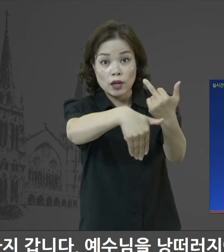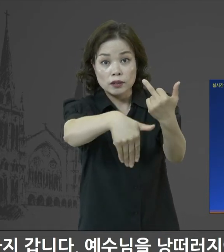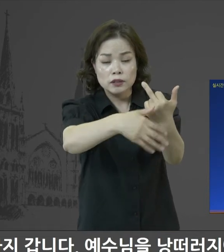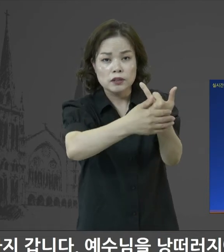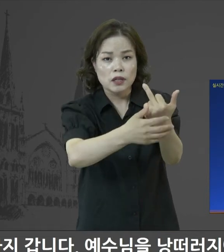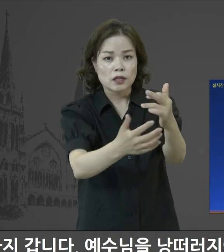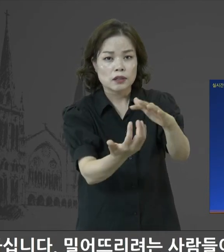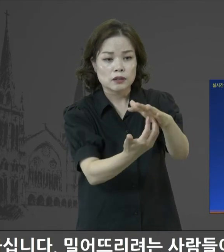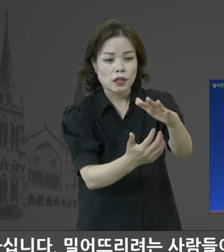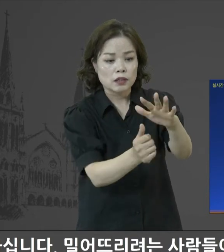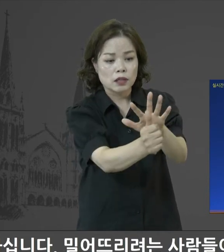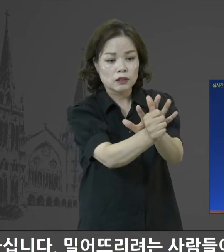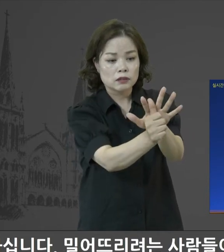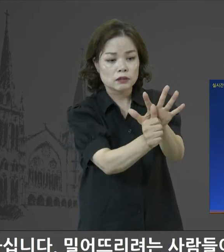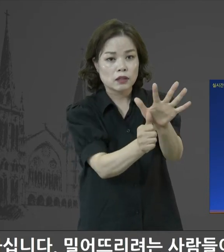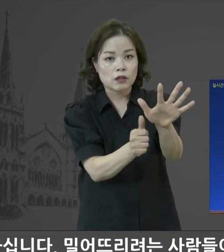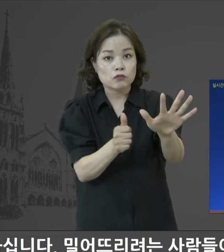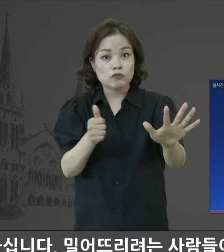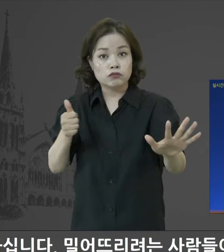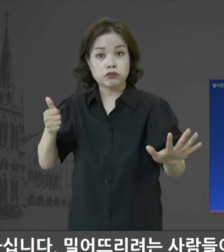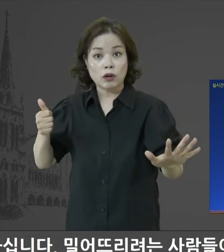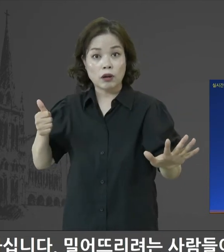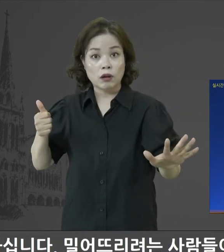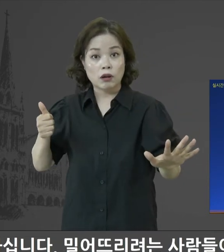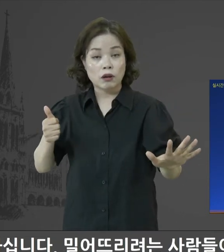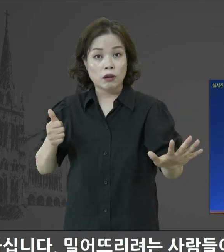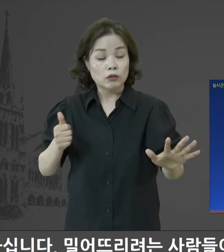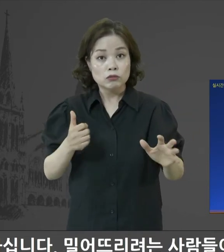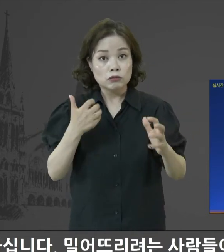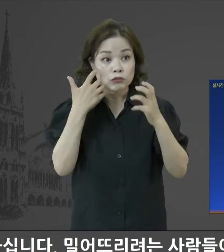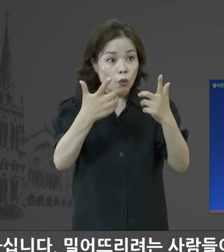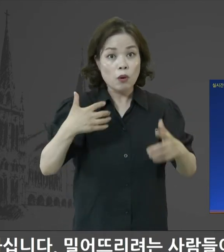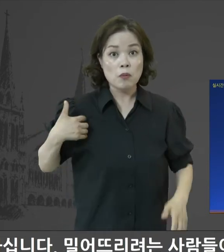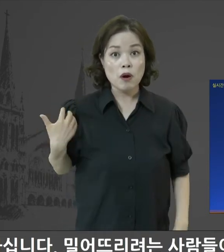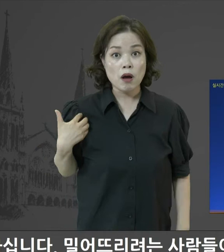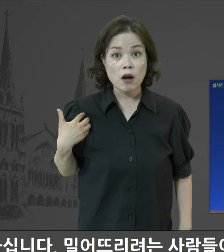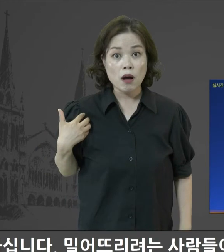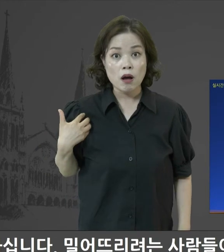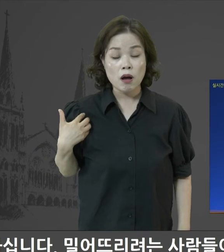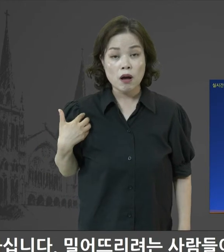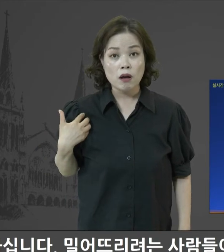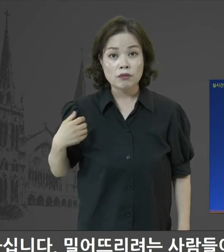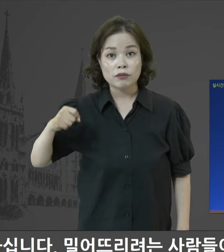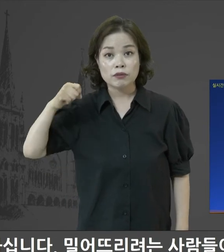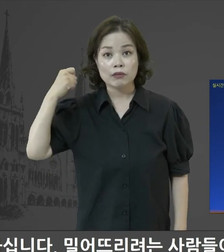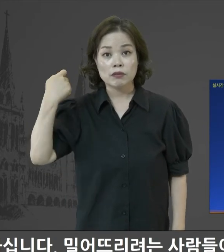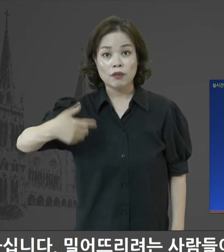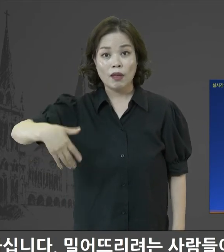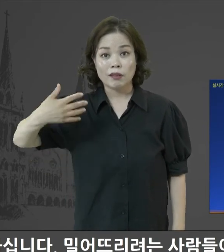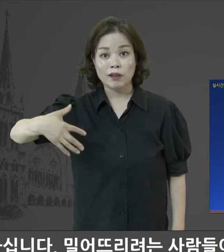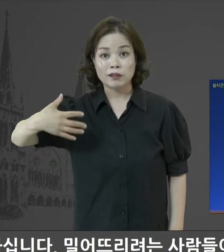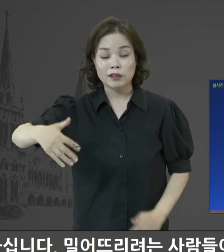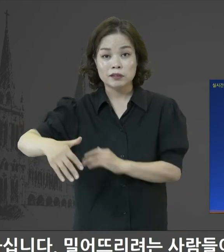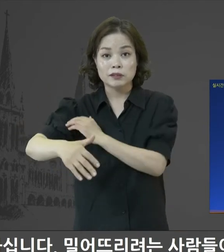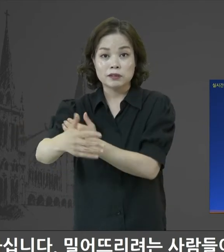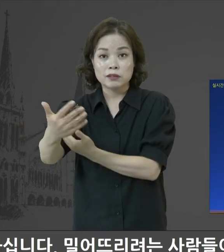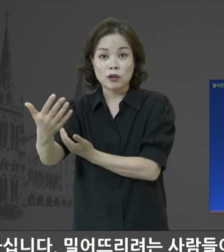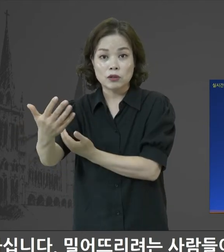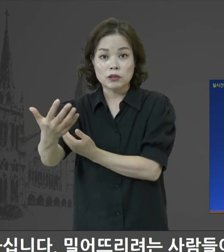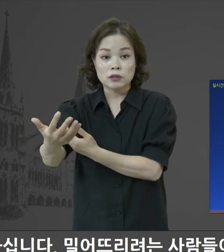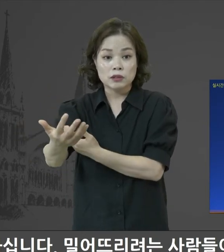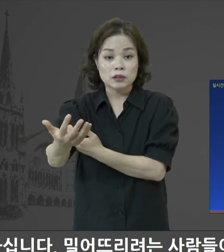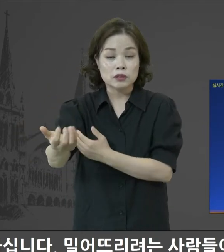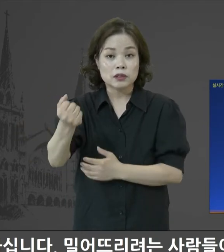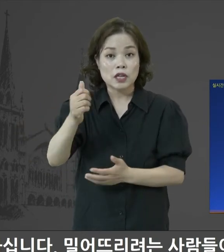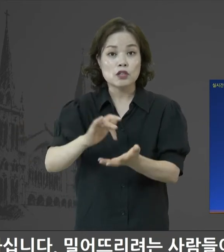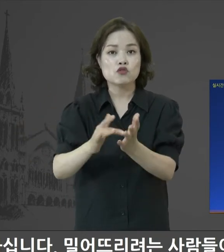사이로 쭉 빠져나가죠. 정확히 어떻게 빠져나갔을지 모르겠어요. 근데 이건 대단한 능력으로 그 상황 속에서